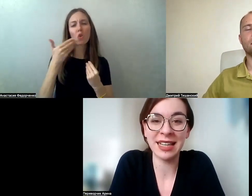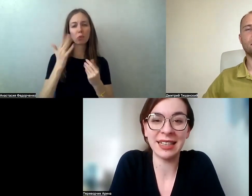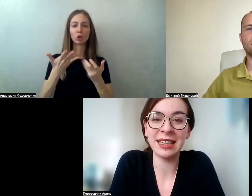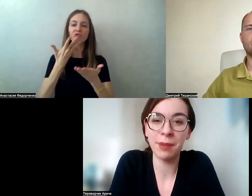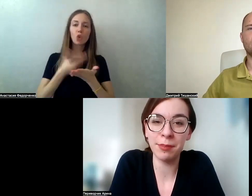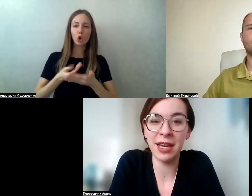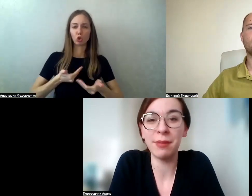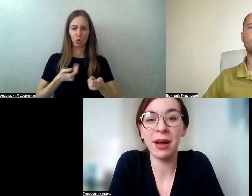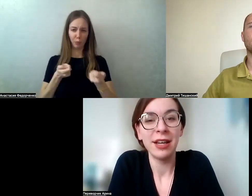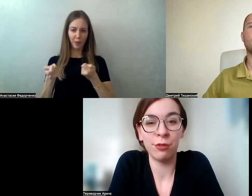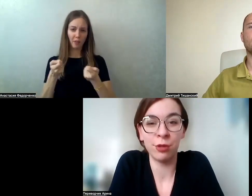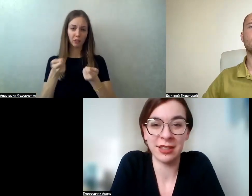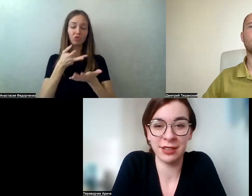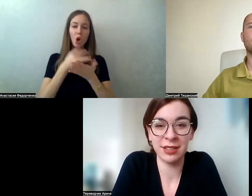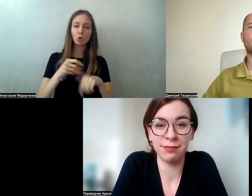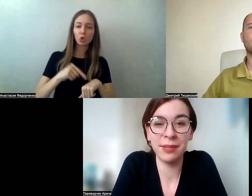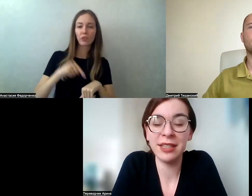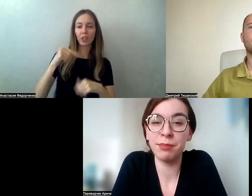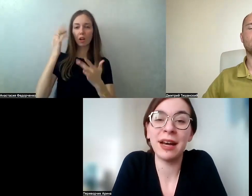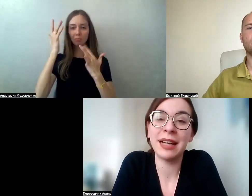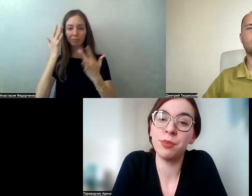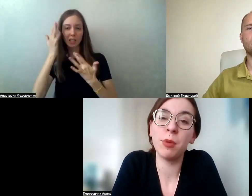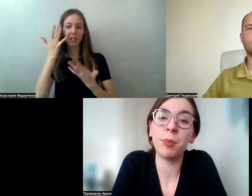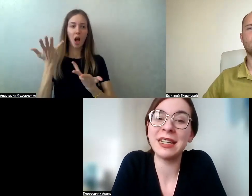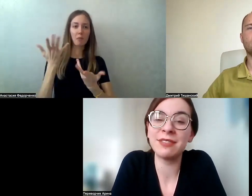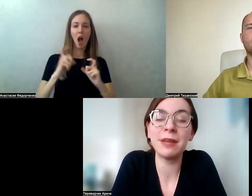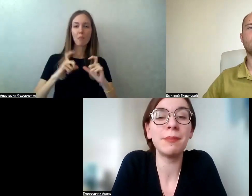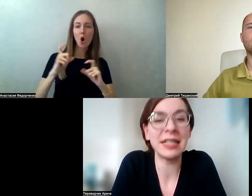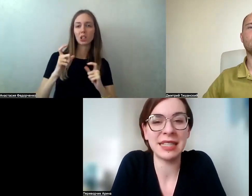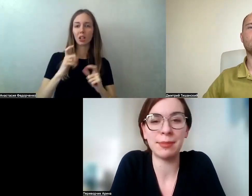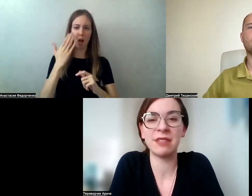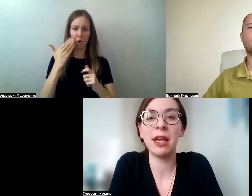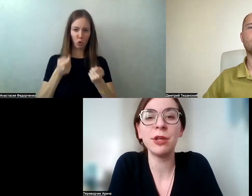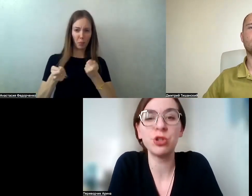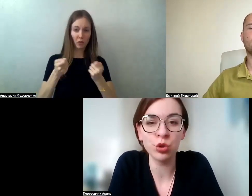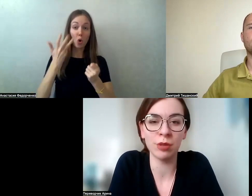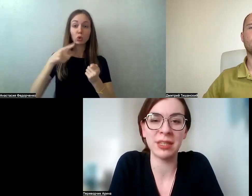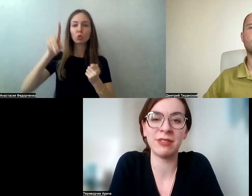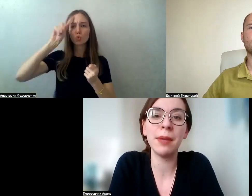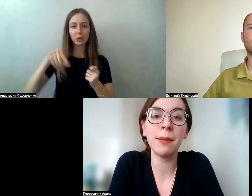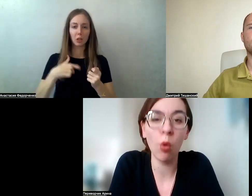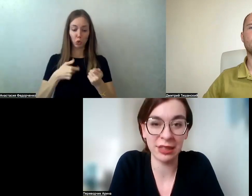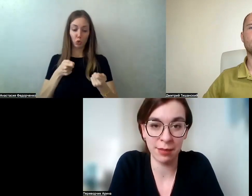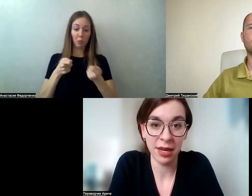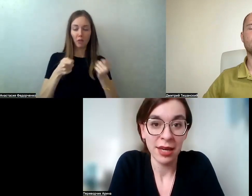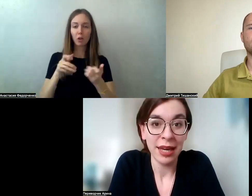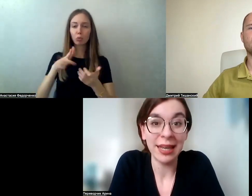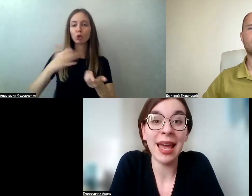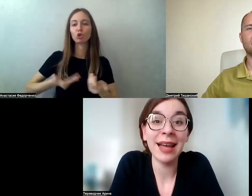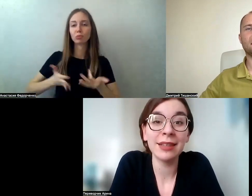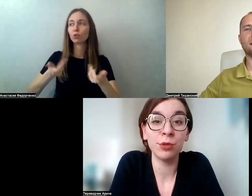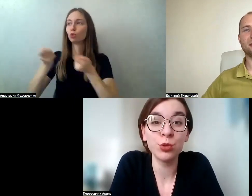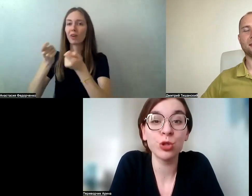всех есть какие-то проблемы. Вот. Мы, бывает, не умеем управлять своими мыслями, своими чувствами, своими эмоциями.